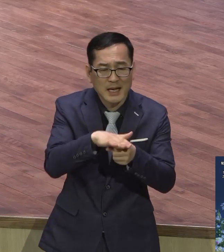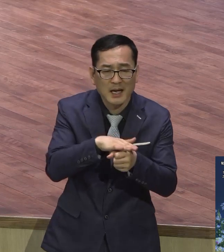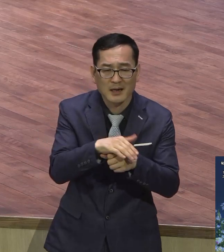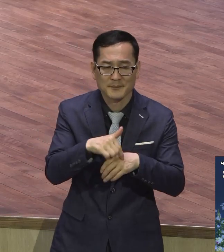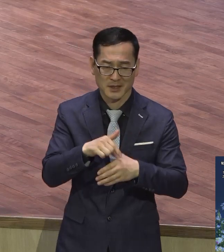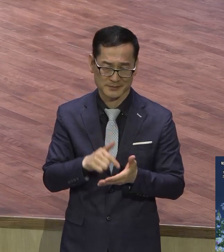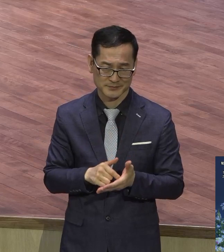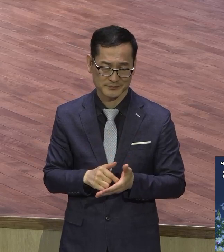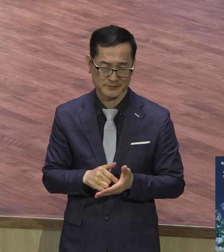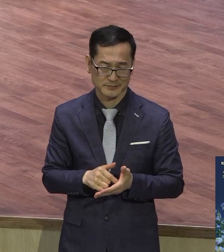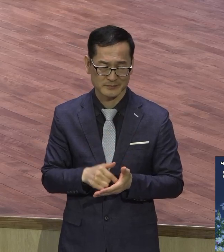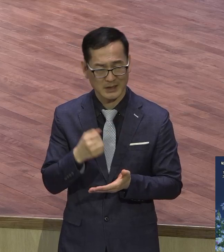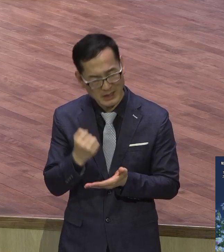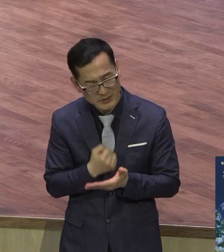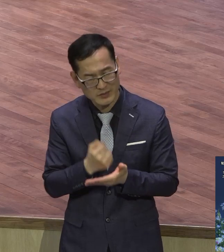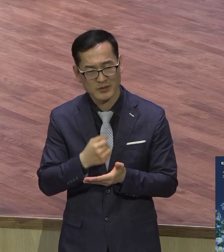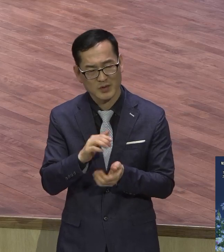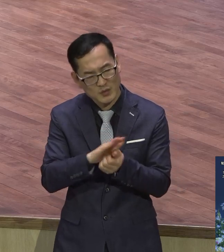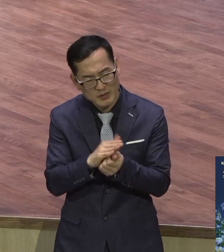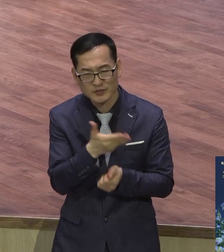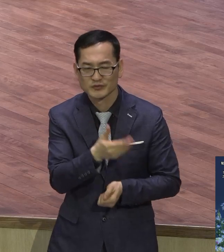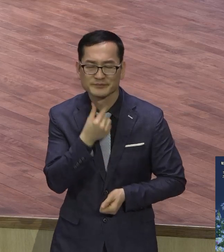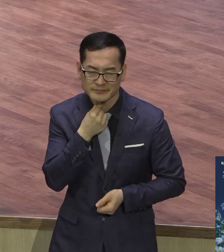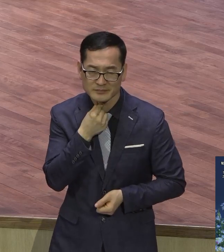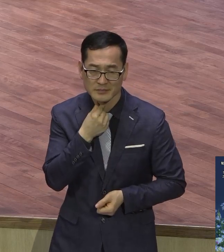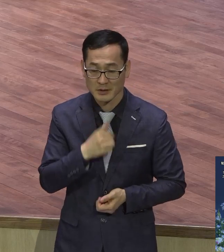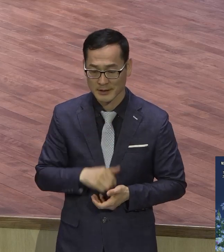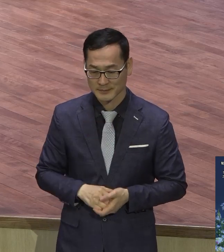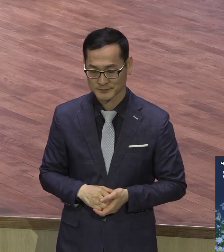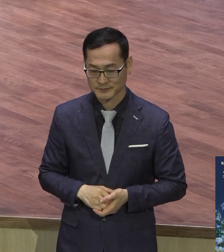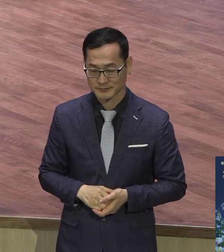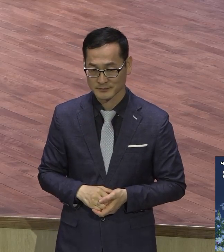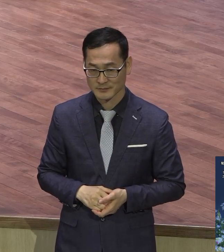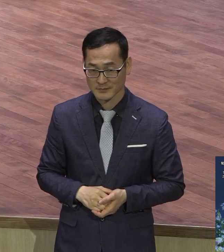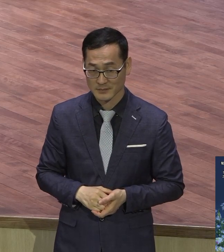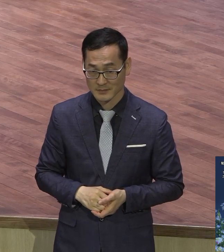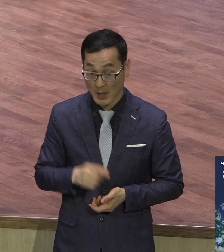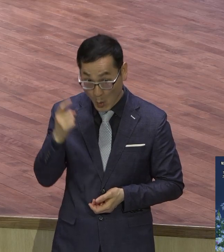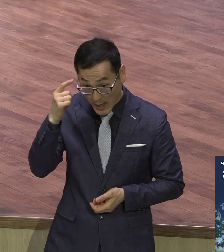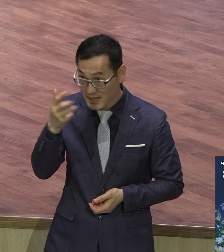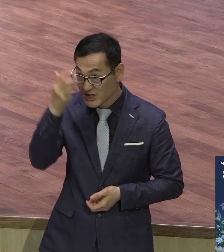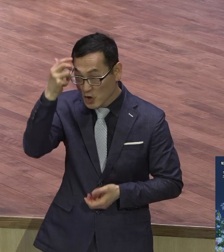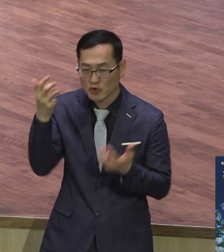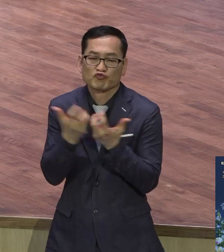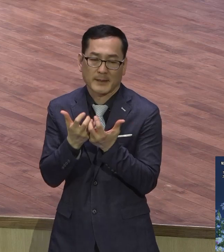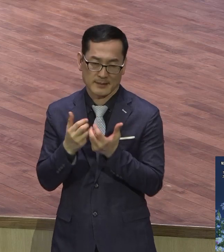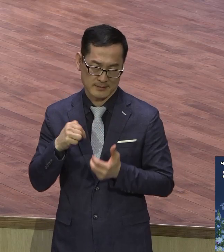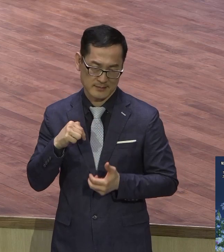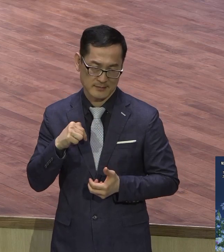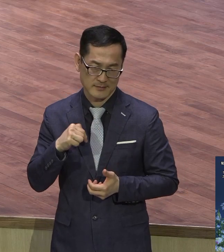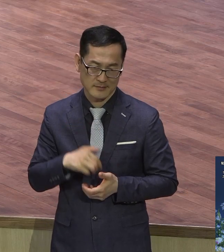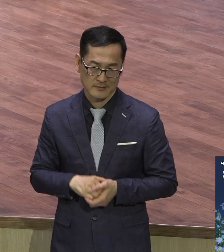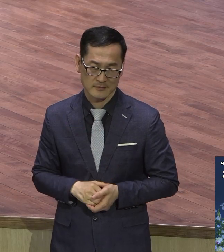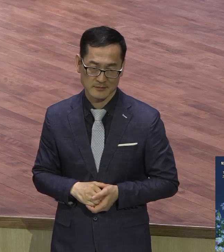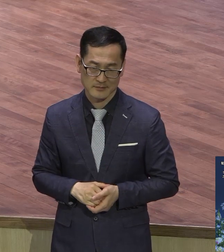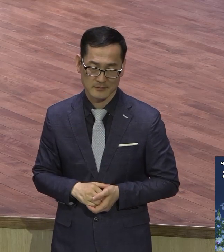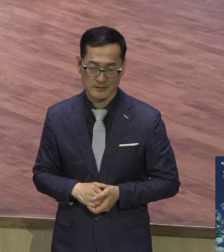여러분 성령 충만 은혜 충만 이거는요. 감정 충만이 아니에요. 인격 이게 아니에요.